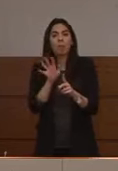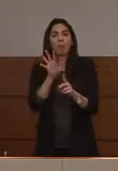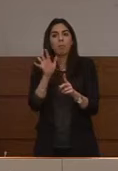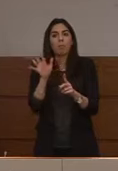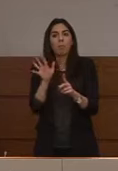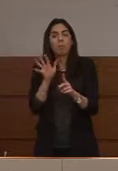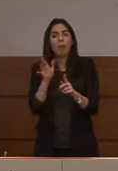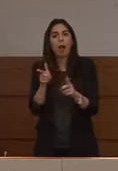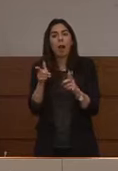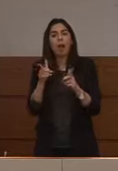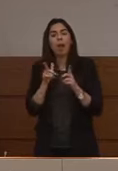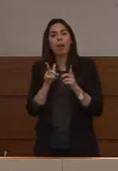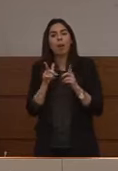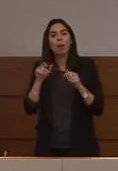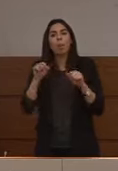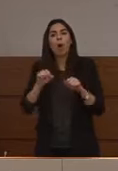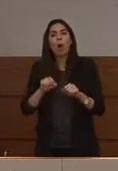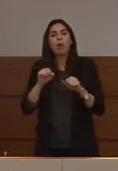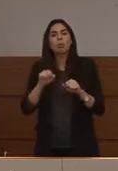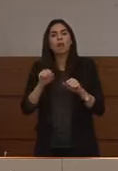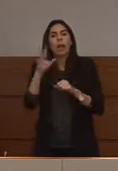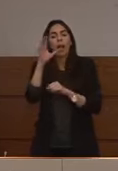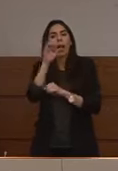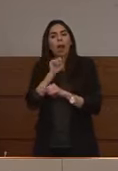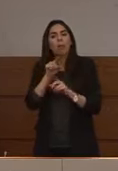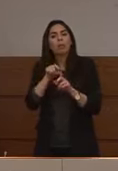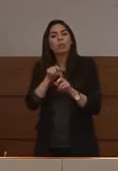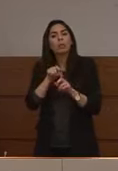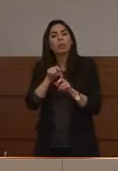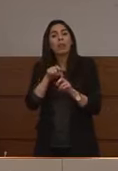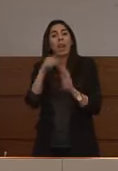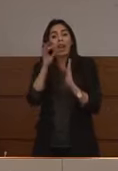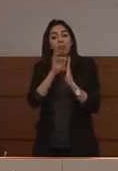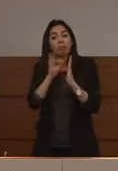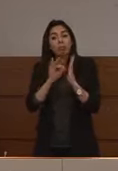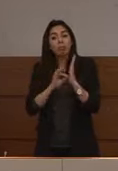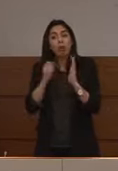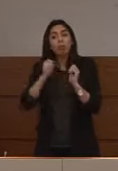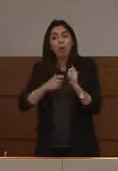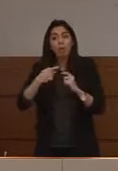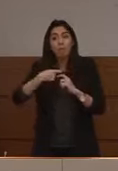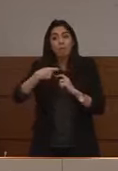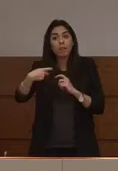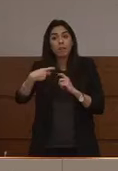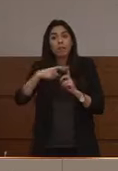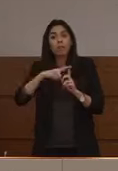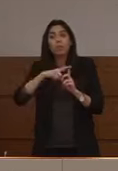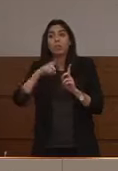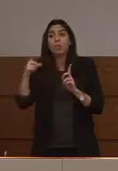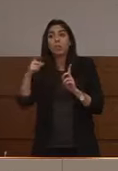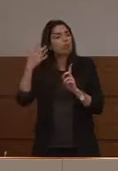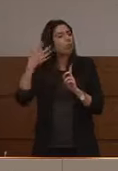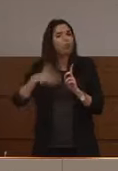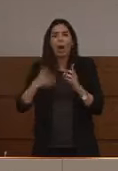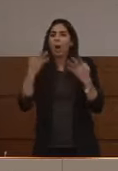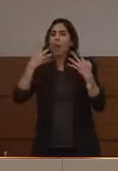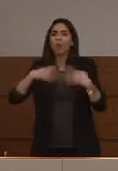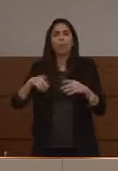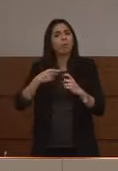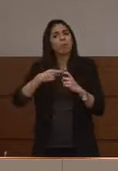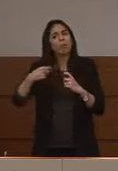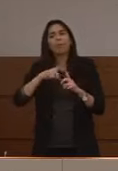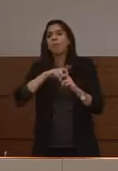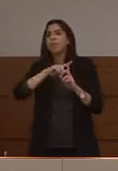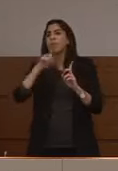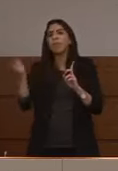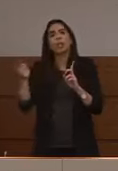interpretare la possibilità che le medesime siano prolungate già di default fino